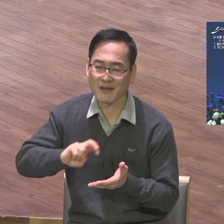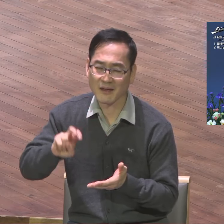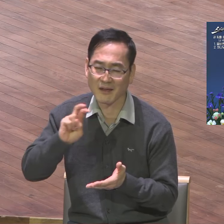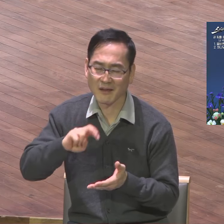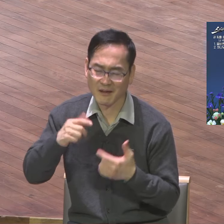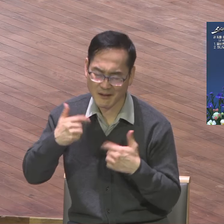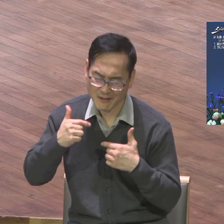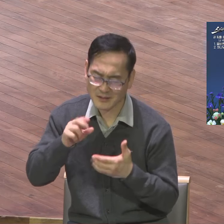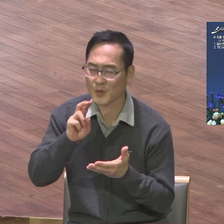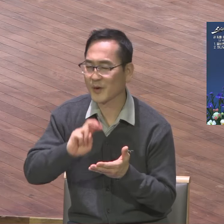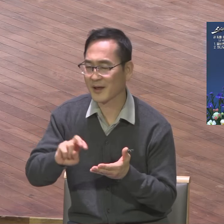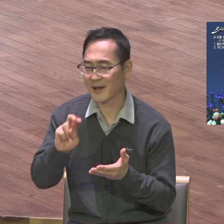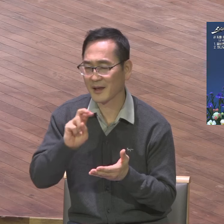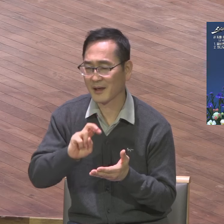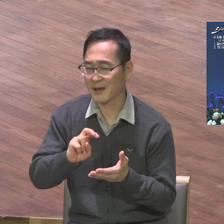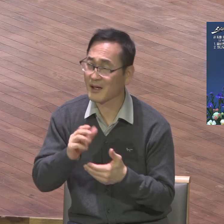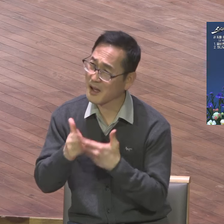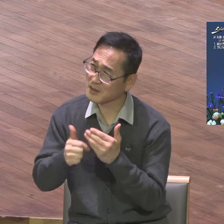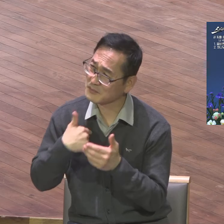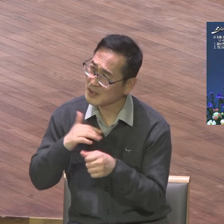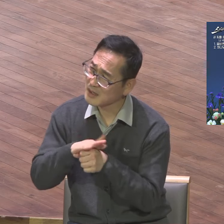왜 나를 사랑합니까?